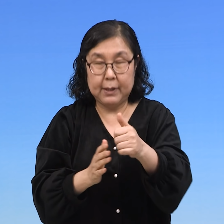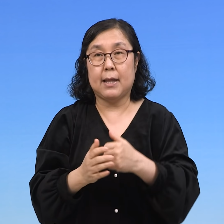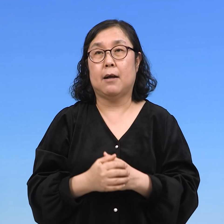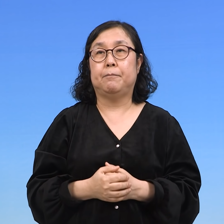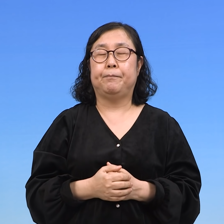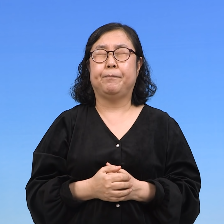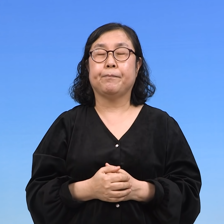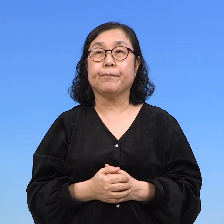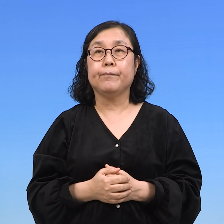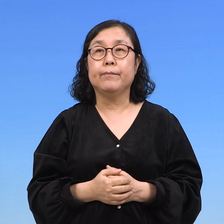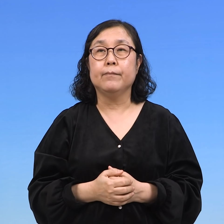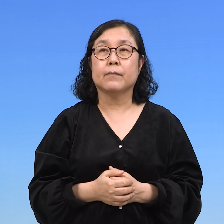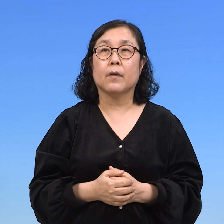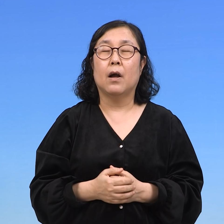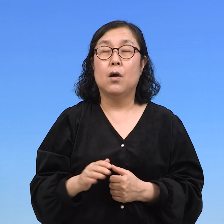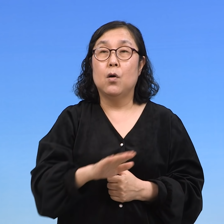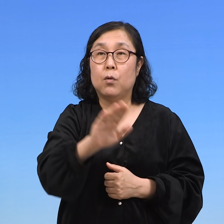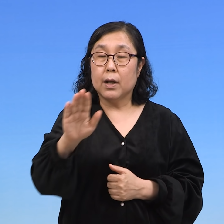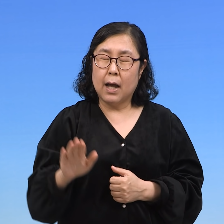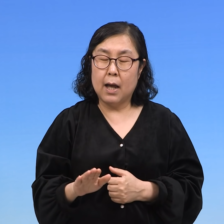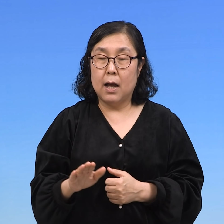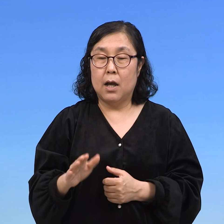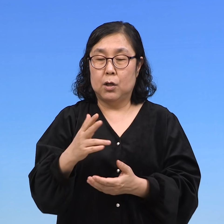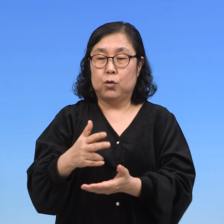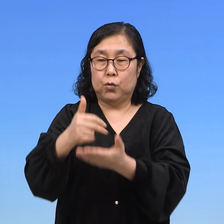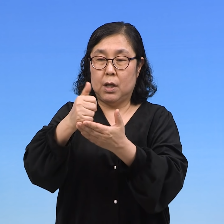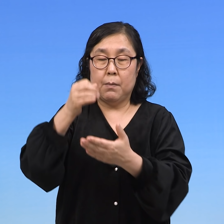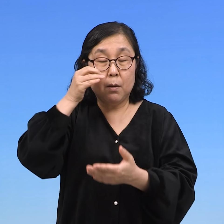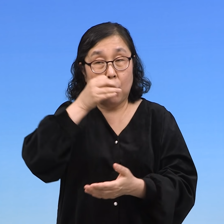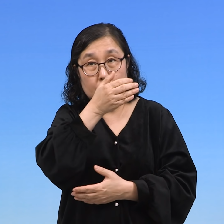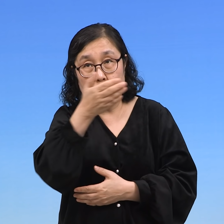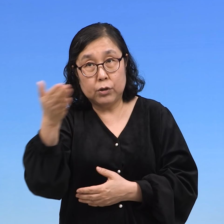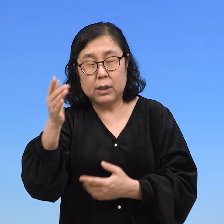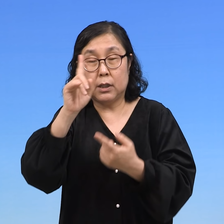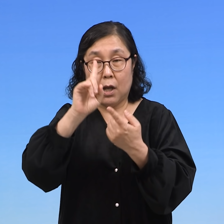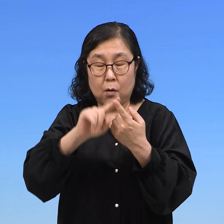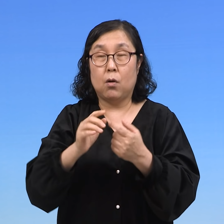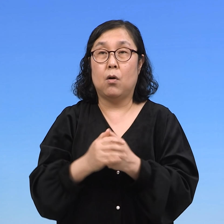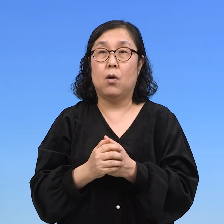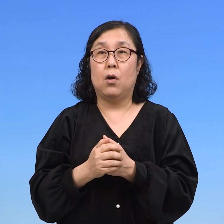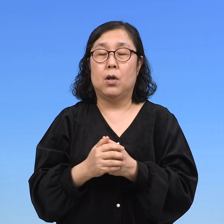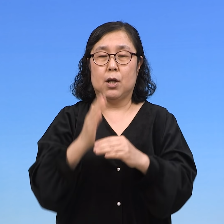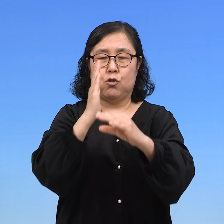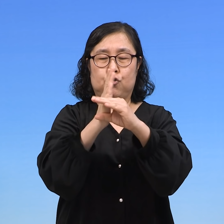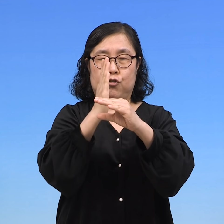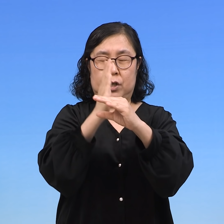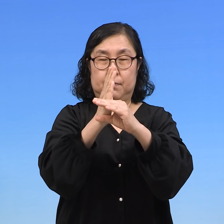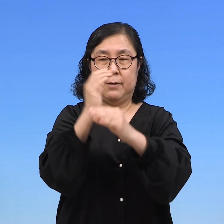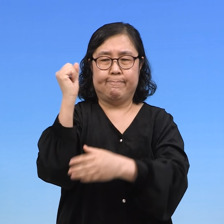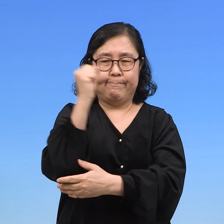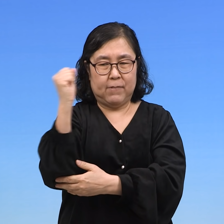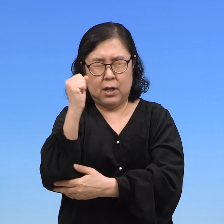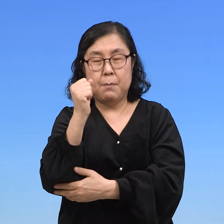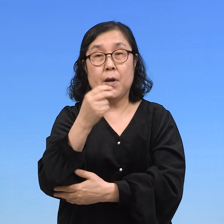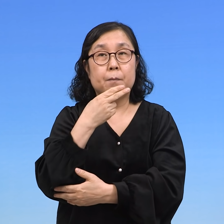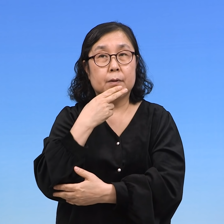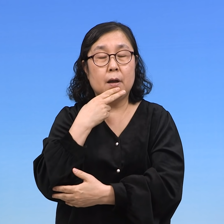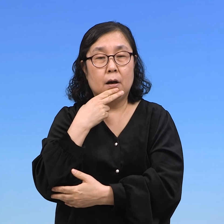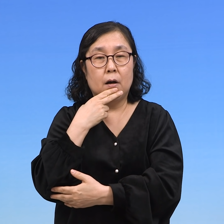모습인데요 여러분 우리가 정말로 주님께서 보여주신 이런 딱 중심을 잡고 가시는